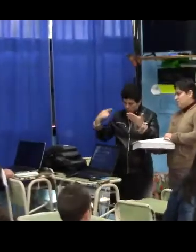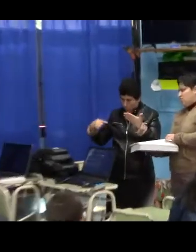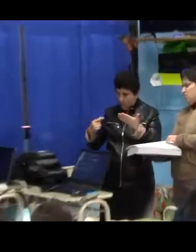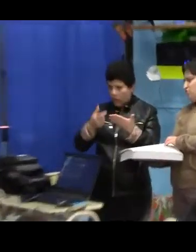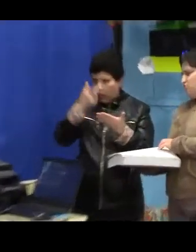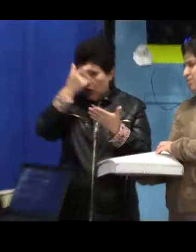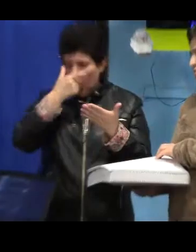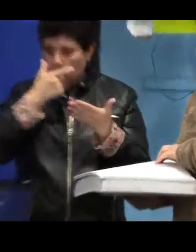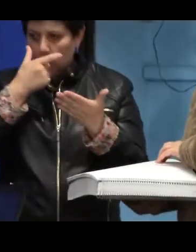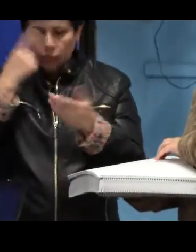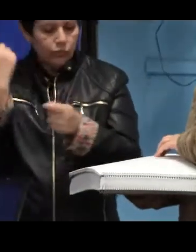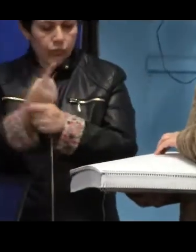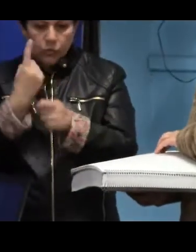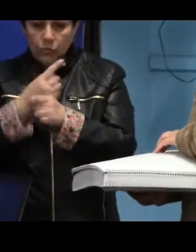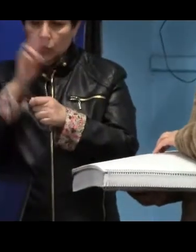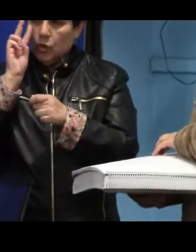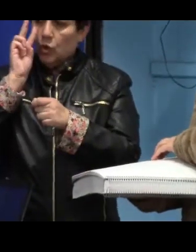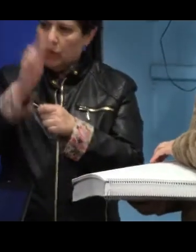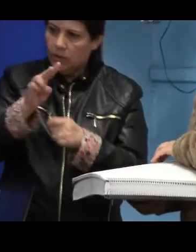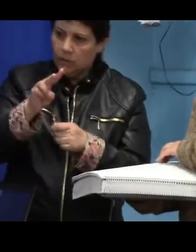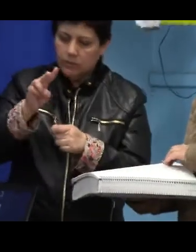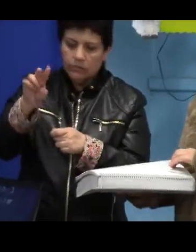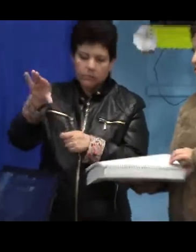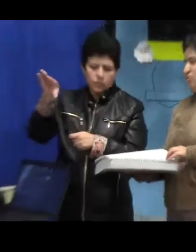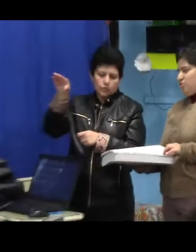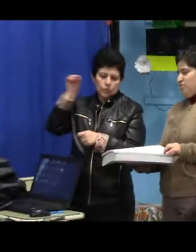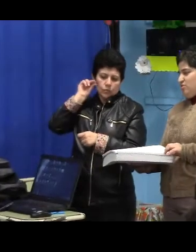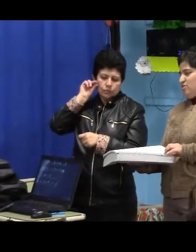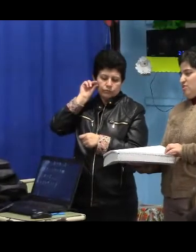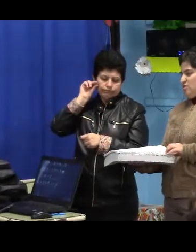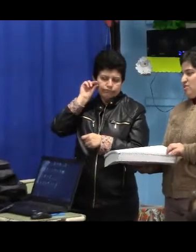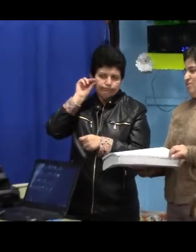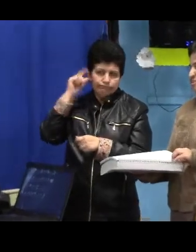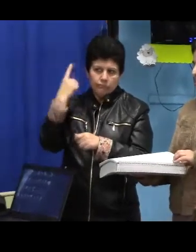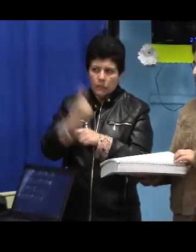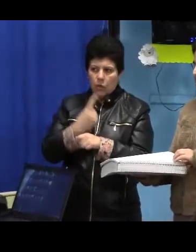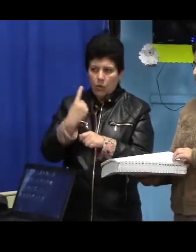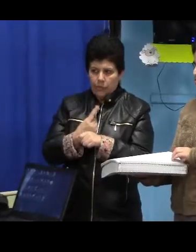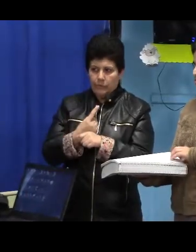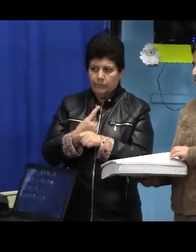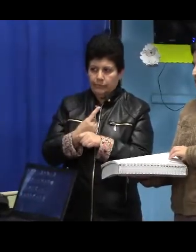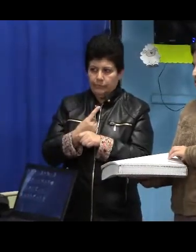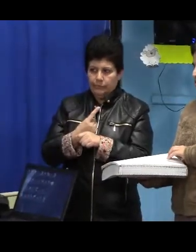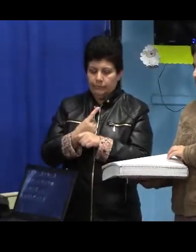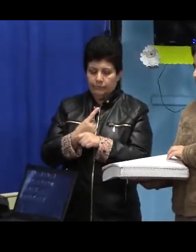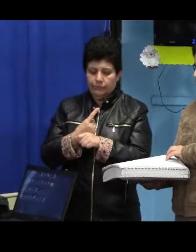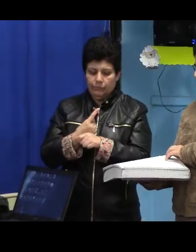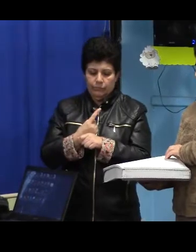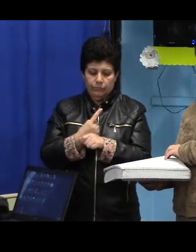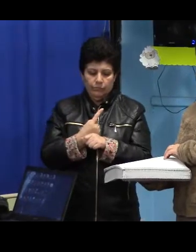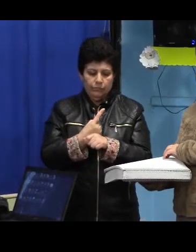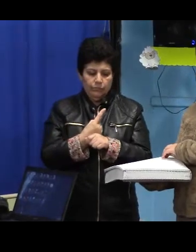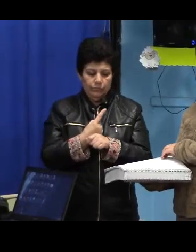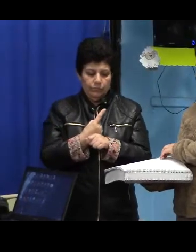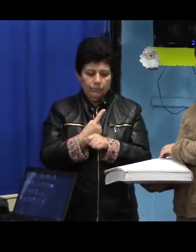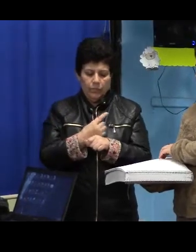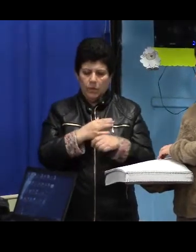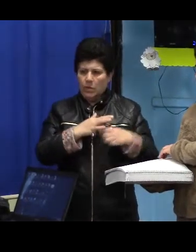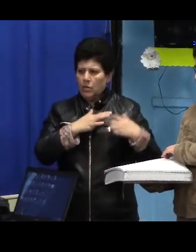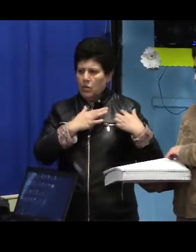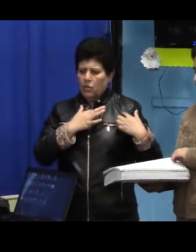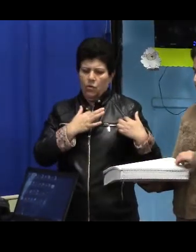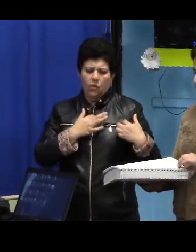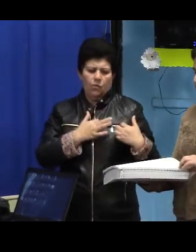cosas que ojo no vio, ni oreja oyó, ni han subido en el corazón de